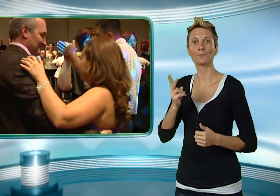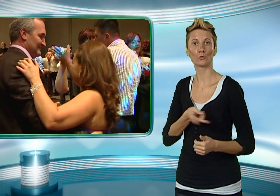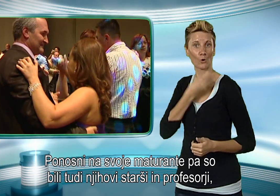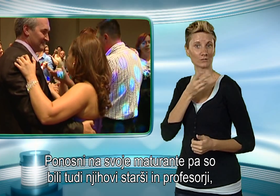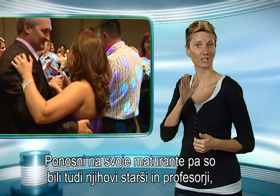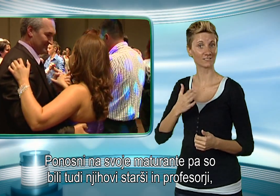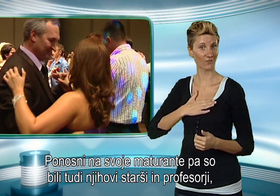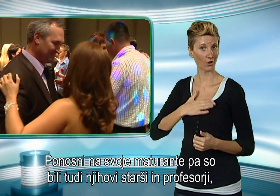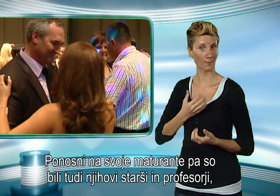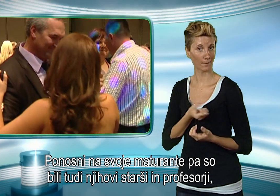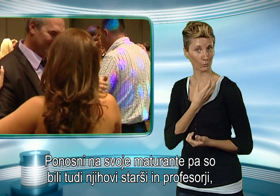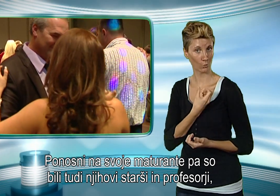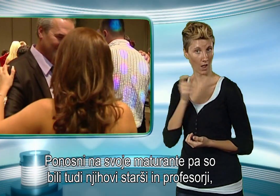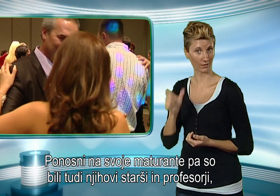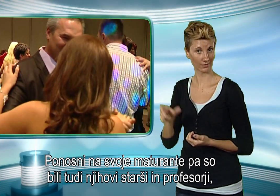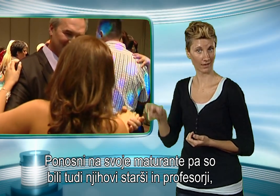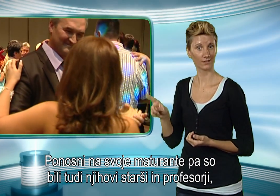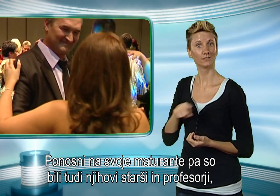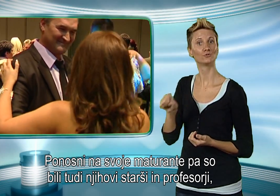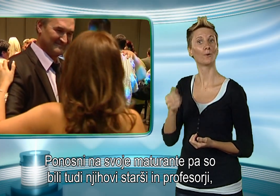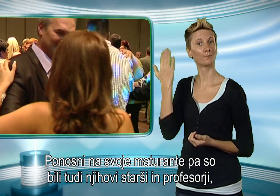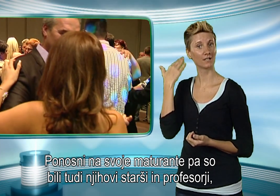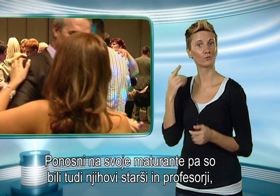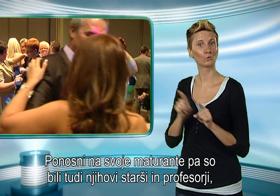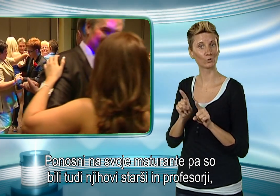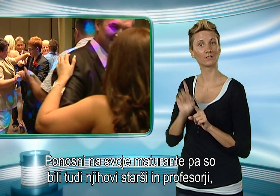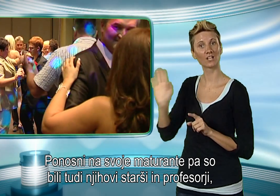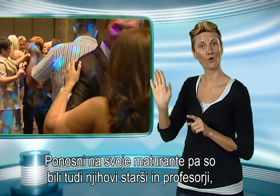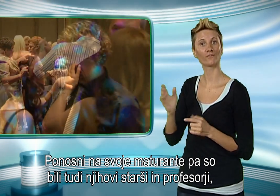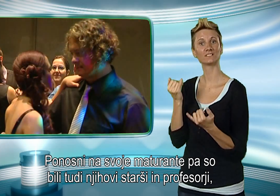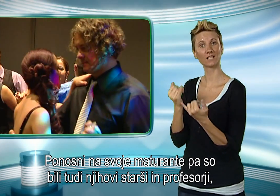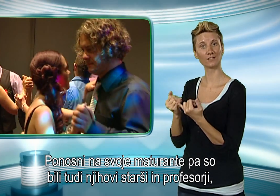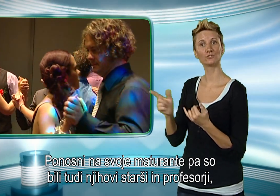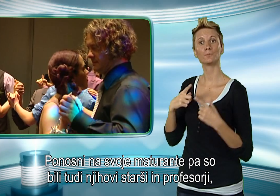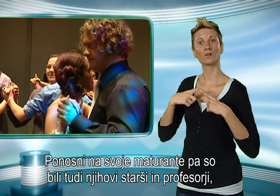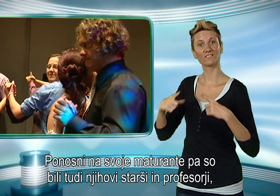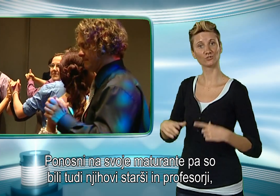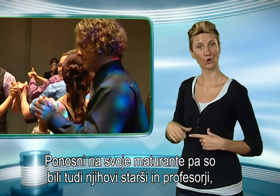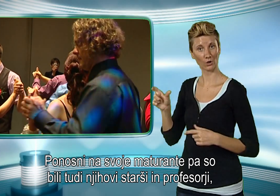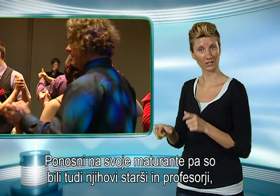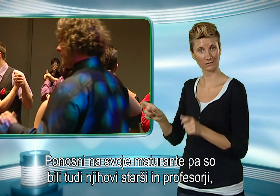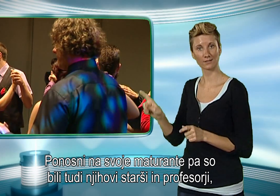Ponosni na svoje maturante pa so bili tudi njihovi starši in profesorji, ki jim je pripadal zaključni ples.